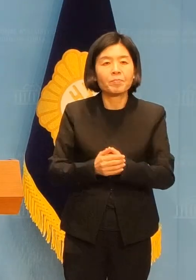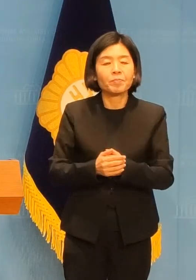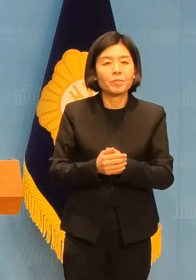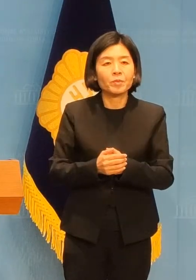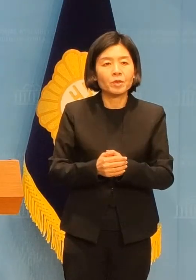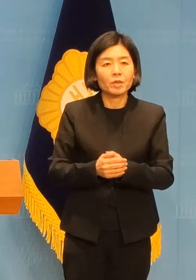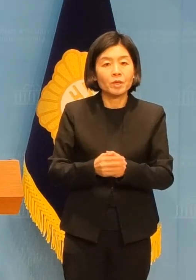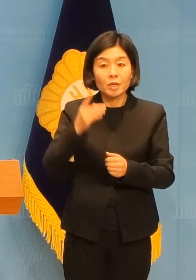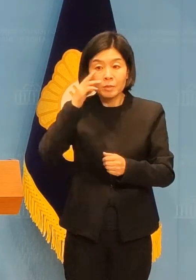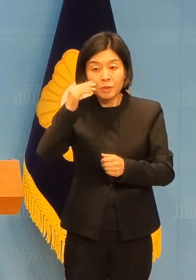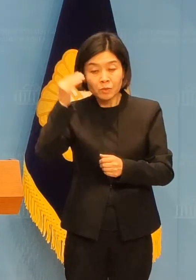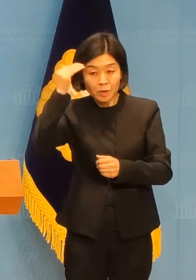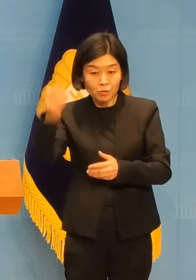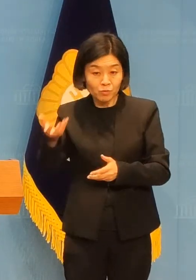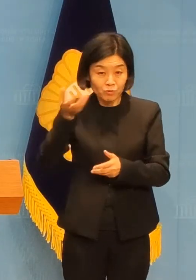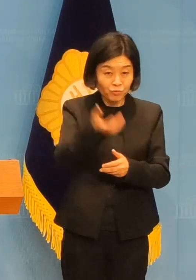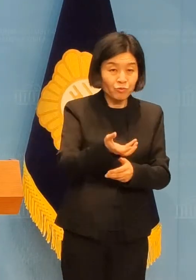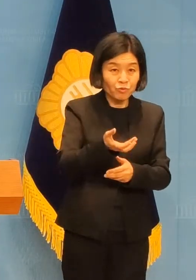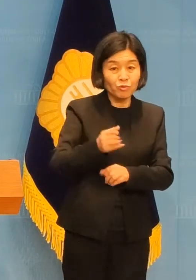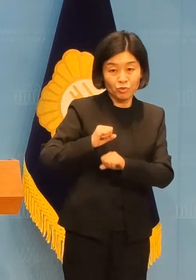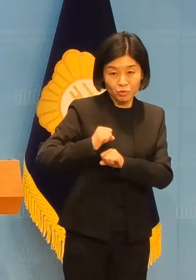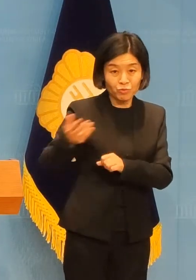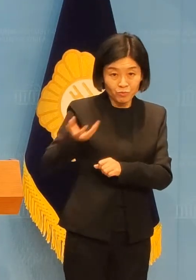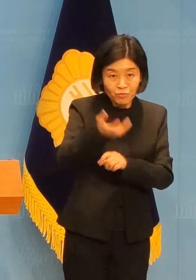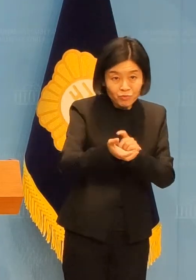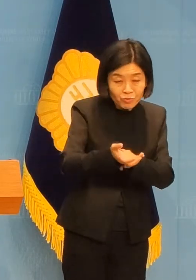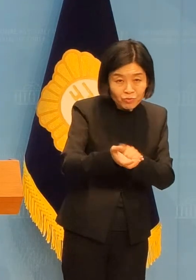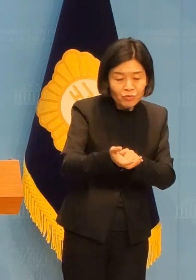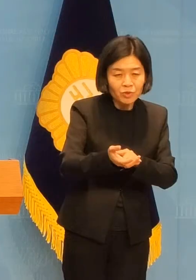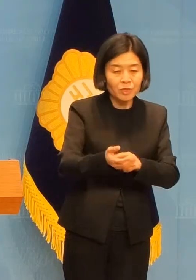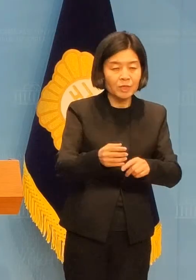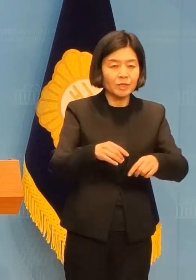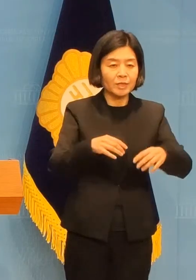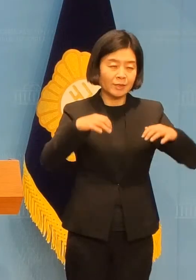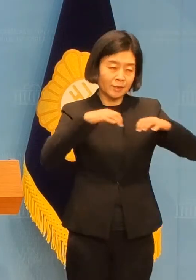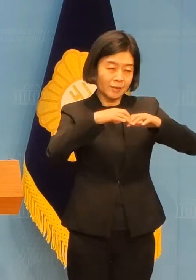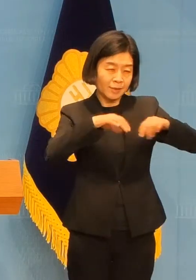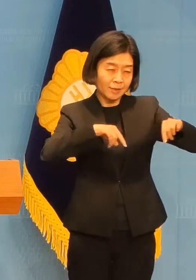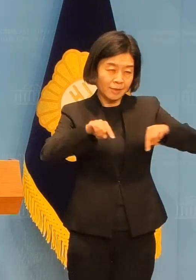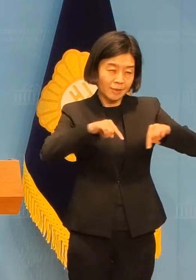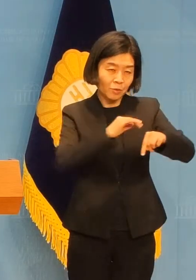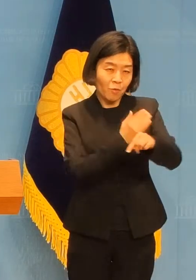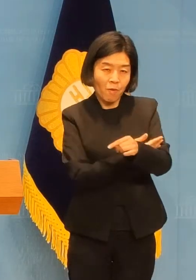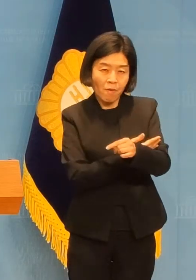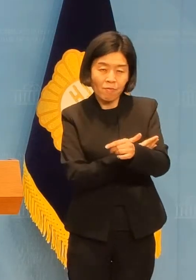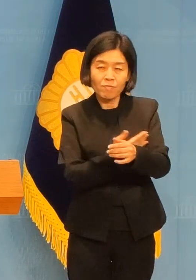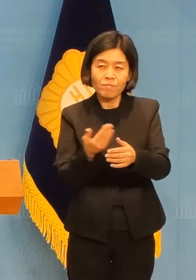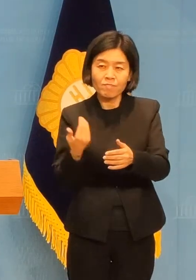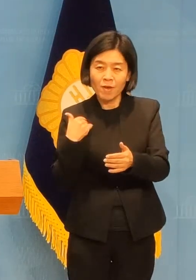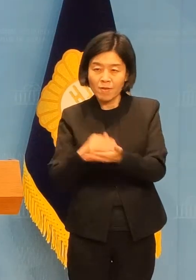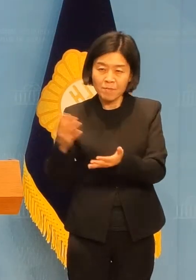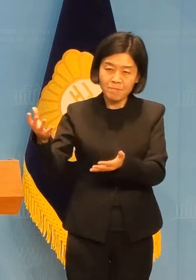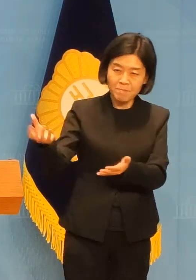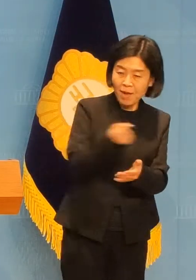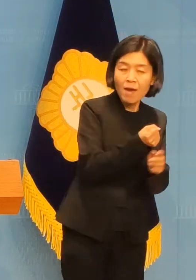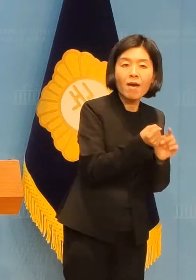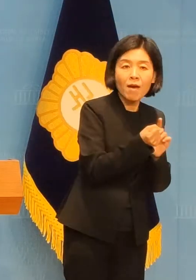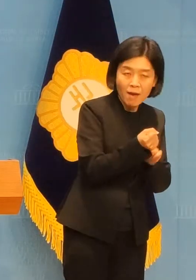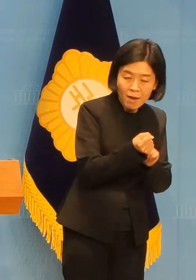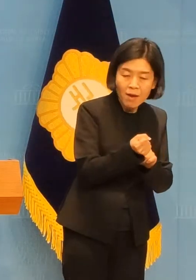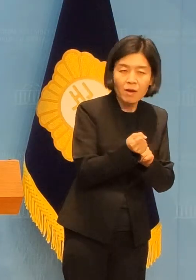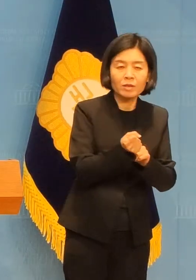주한미군의 지속적 주둔, 전작권 환수를 통한 한반도 방위의 주도적 의지를